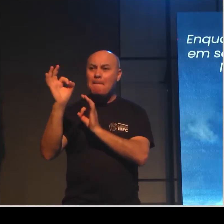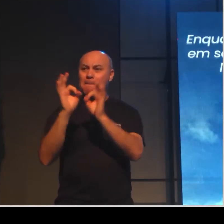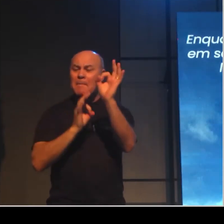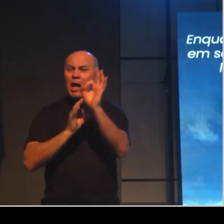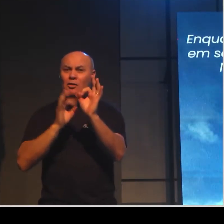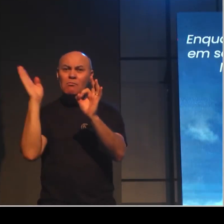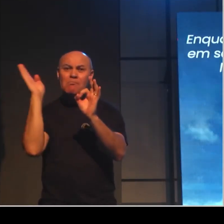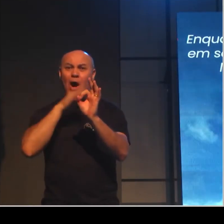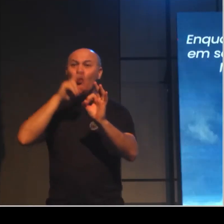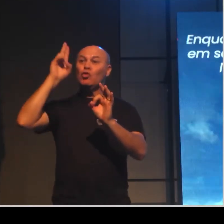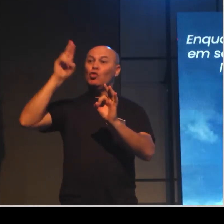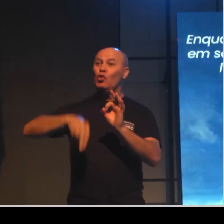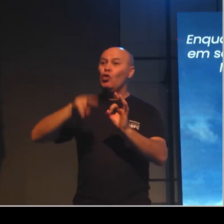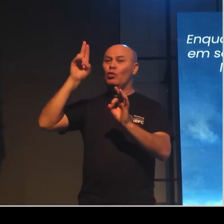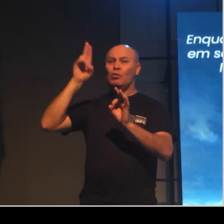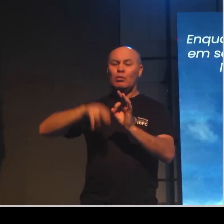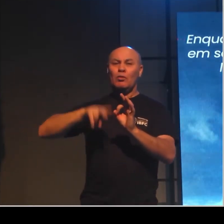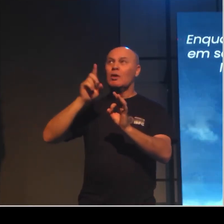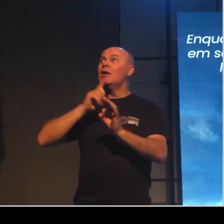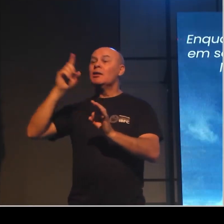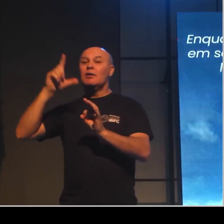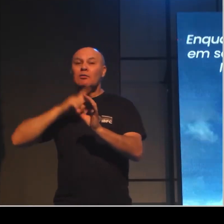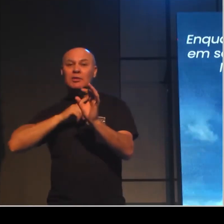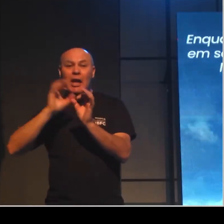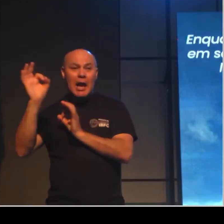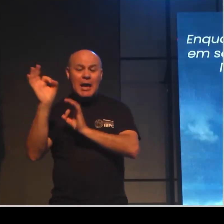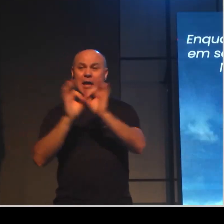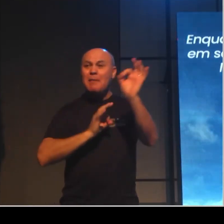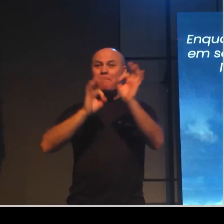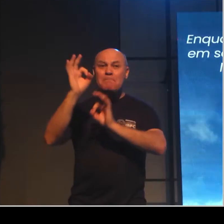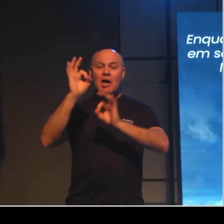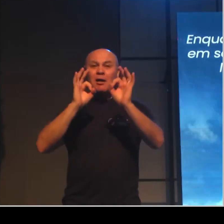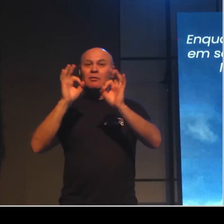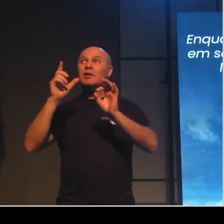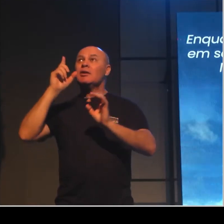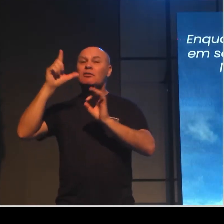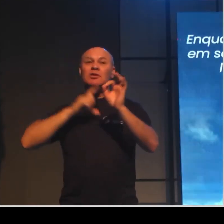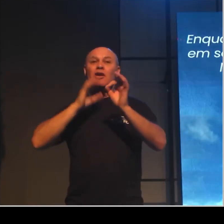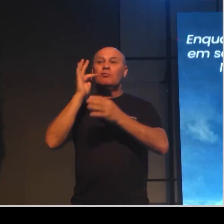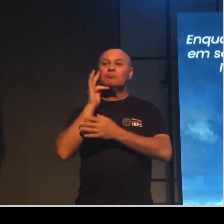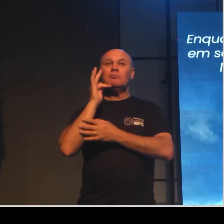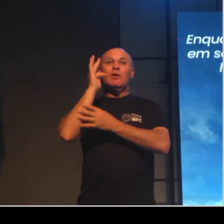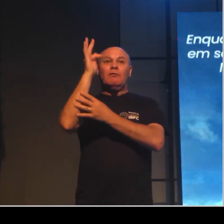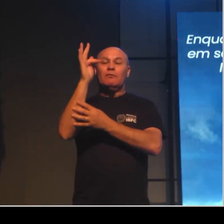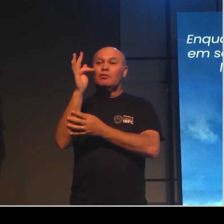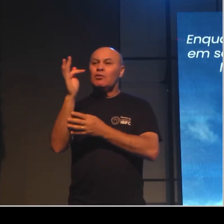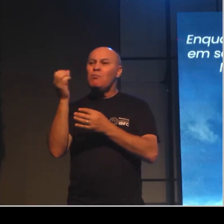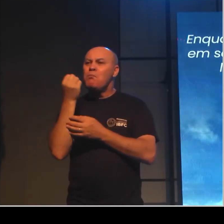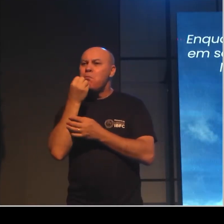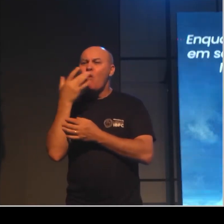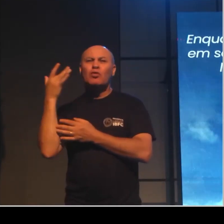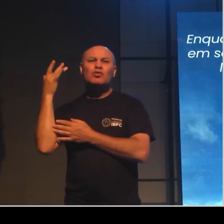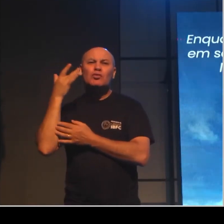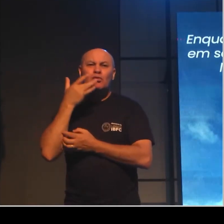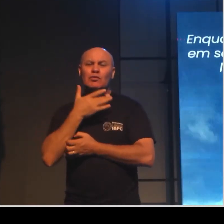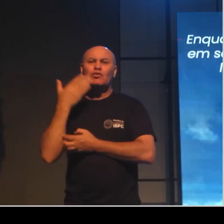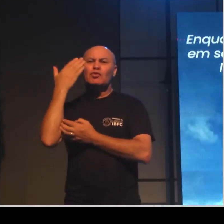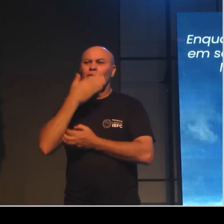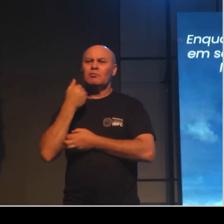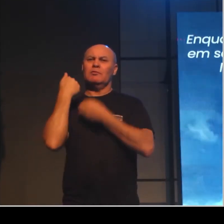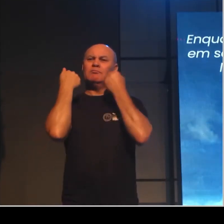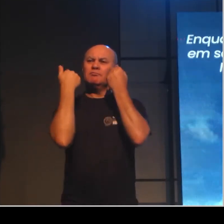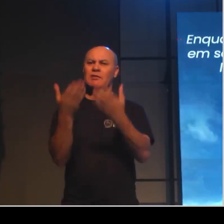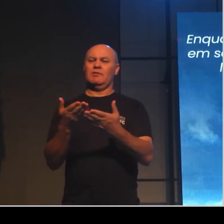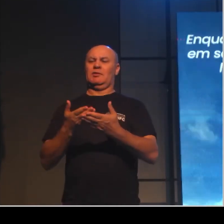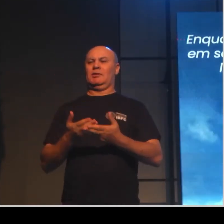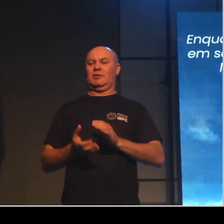vocês um futuro que vocês desejam, que vocês anseiam. Deus tem um